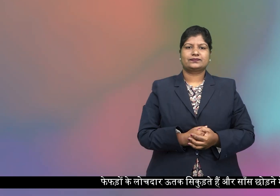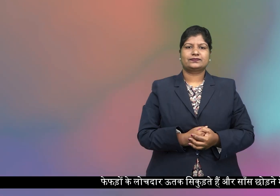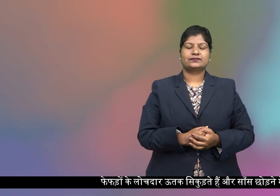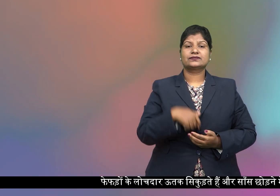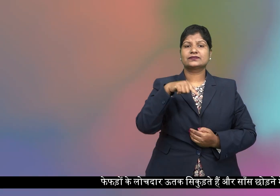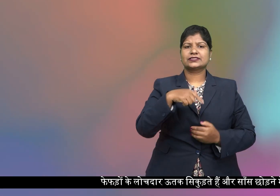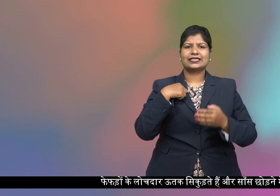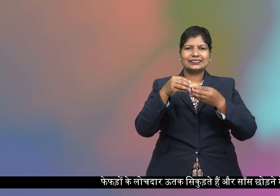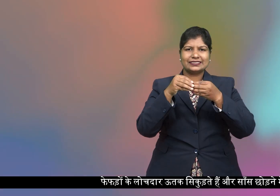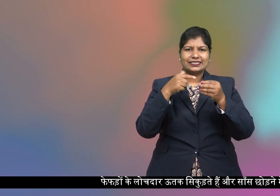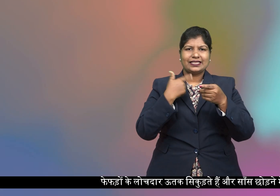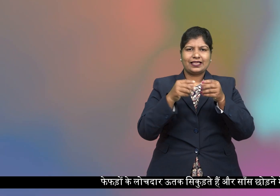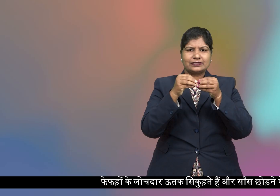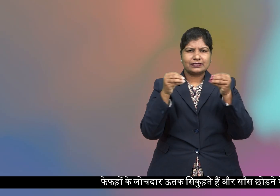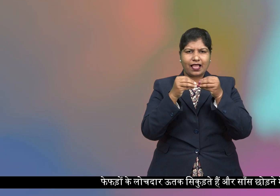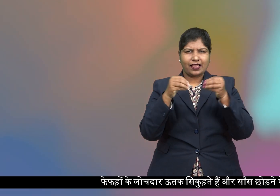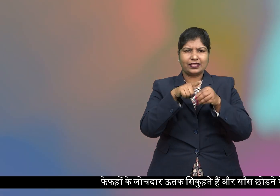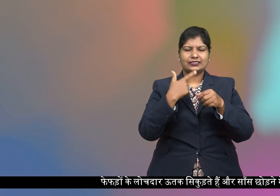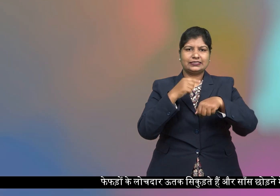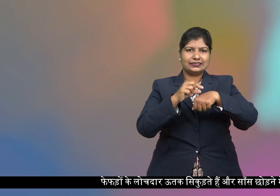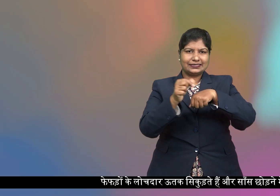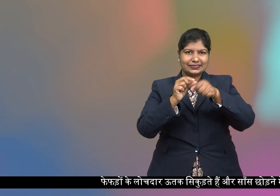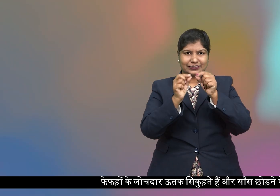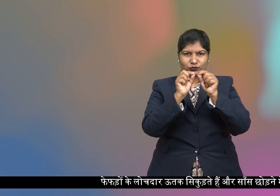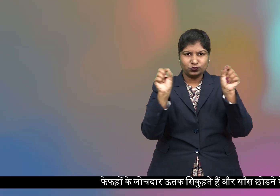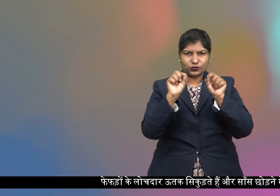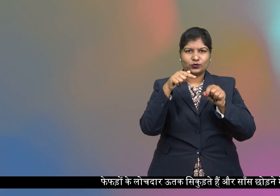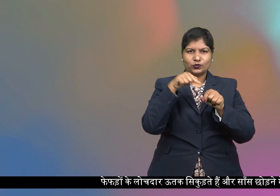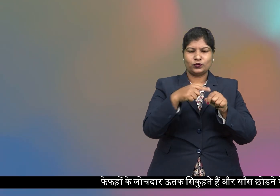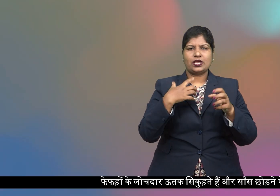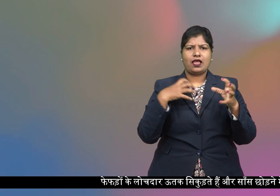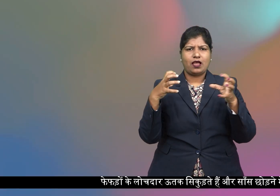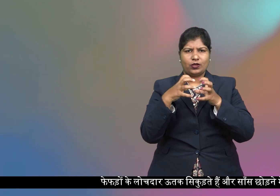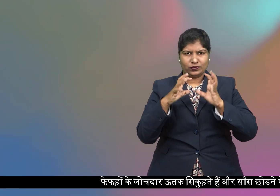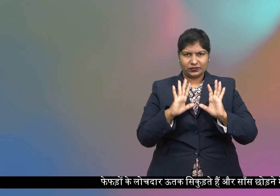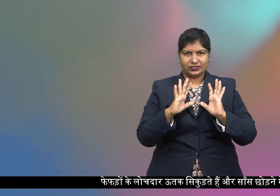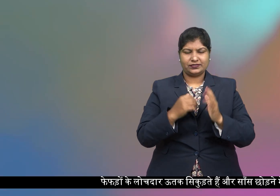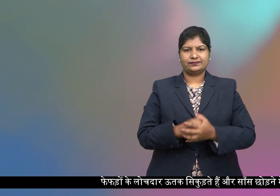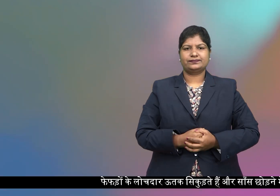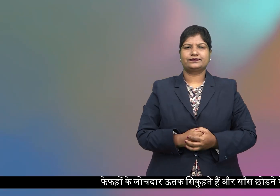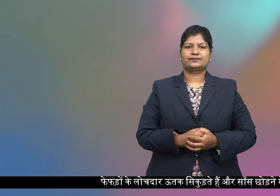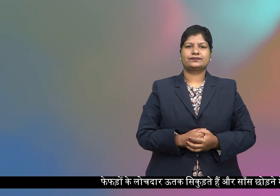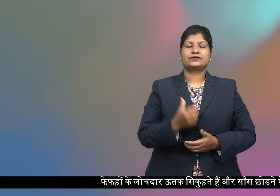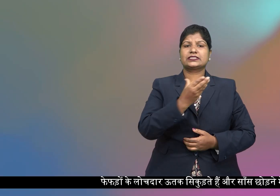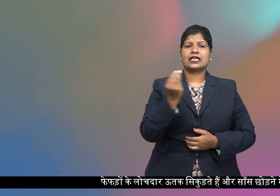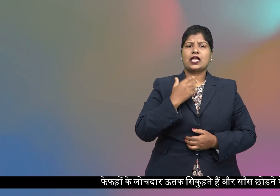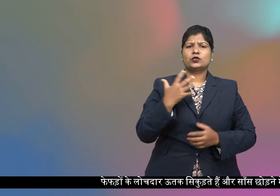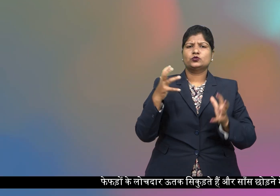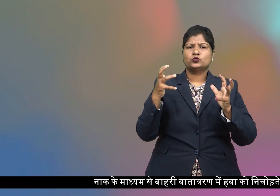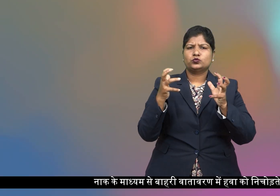फेफड़े के लोचदार ऊतक सिकुड़ते हैं और सांस छोड़ने में